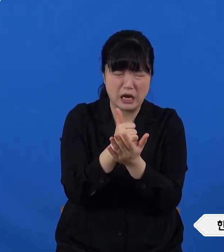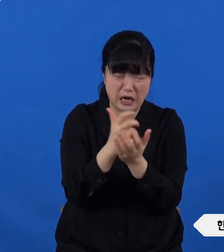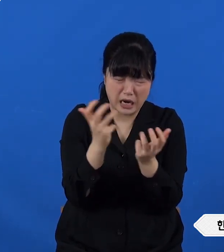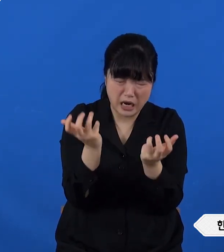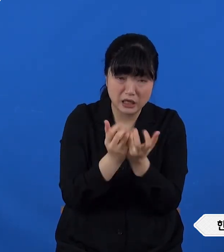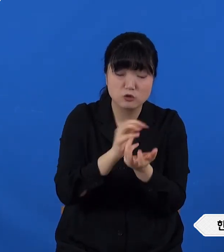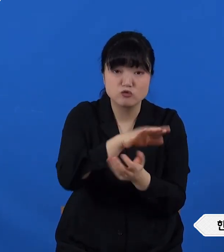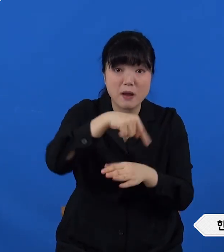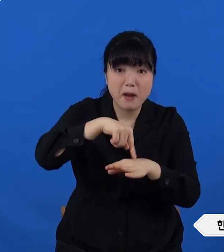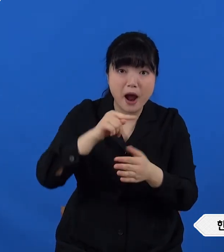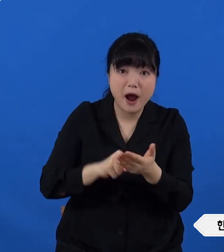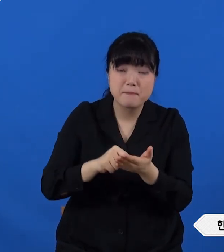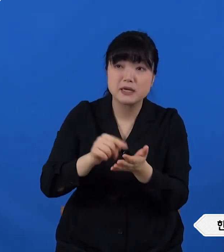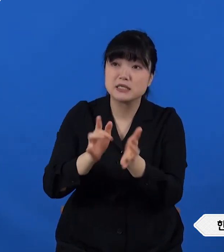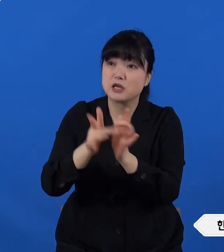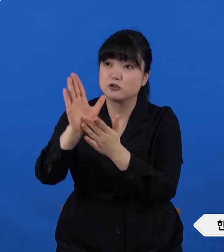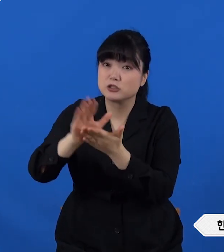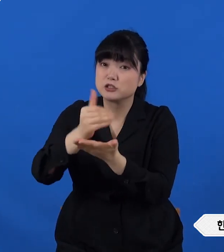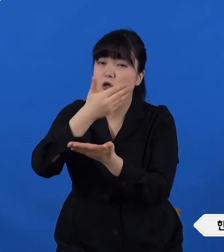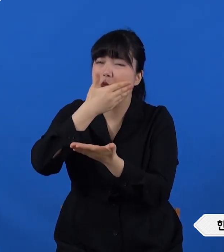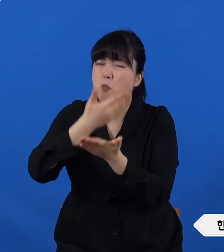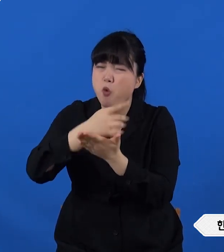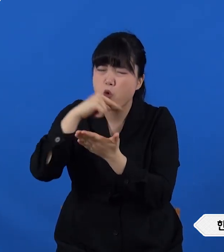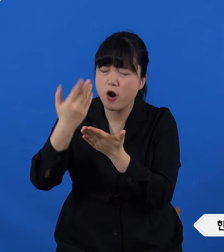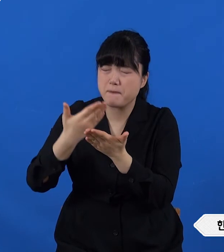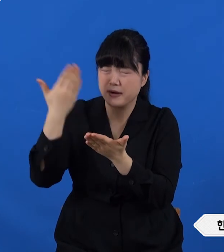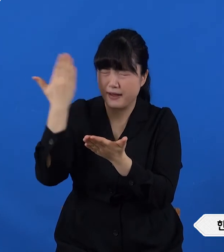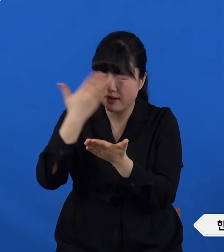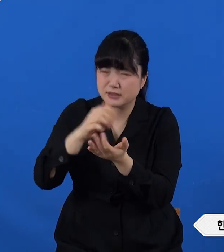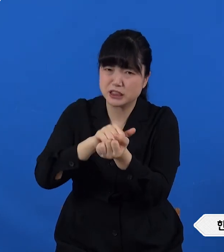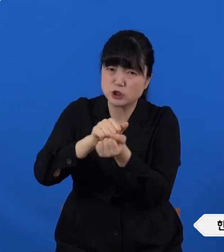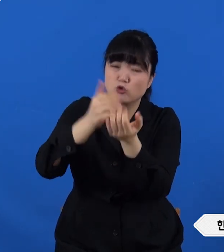마음을 당신의 보혈의 피로 씻기시고